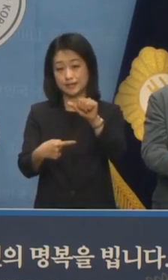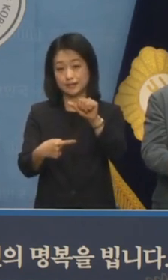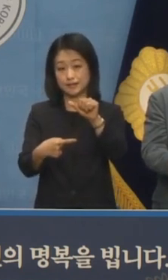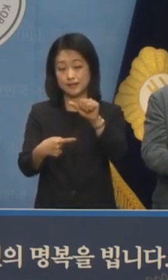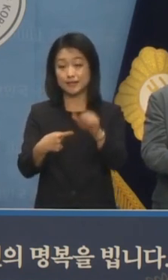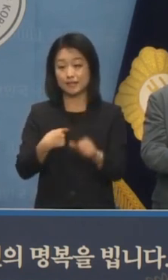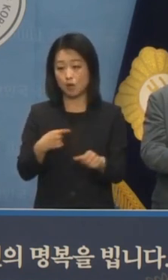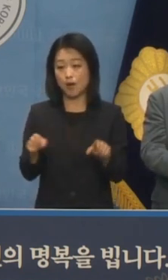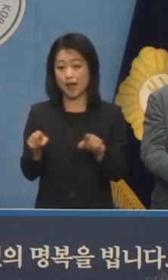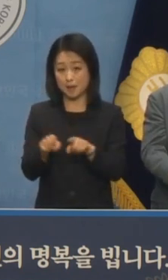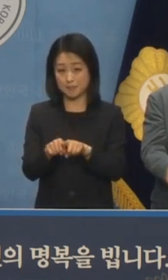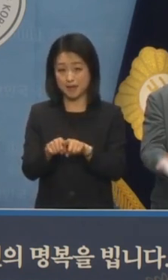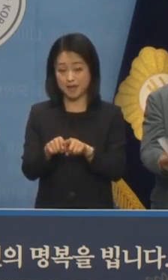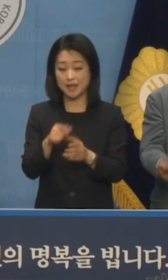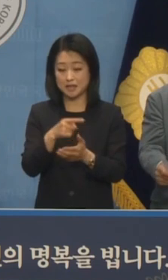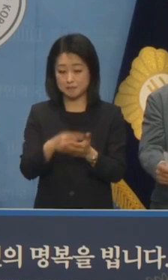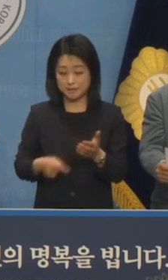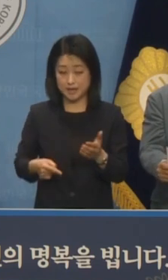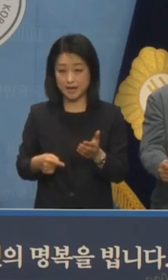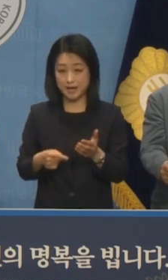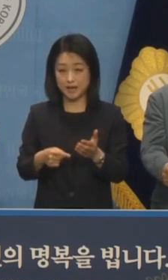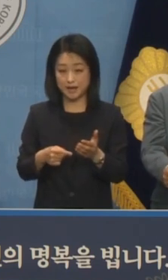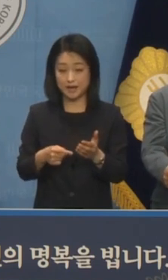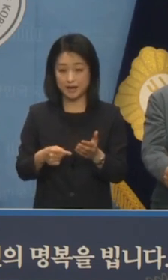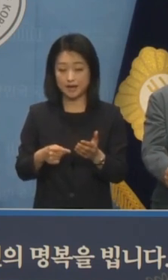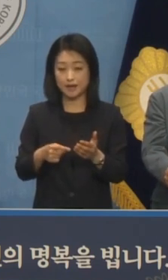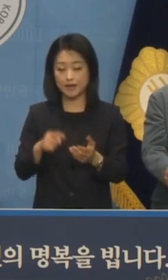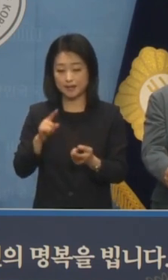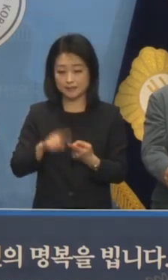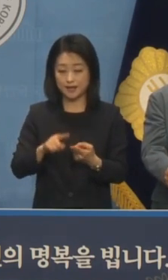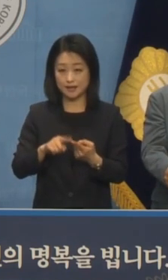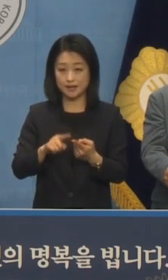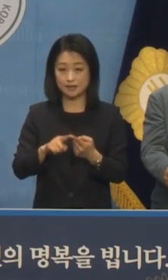저와 함께 이 피해 사실을 알리던